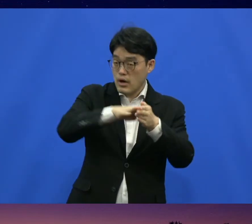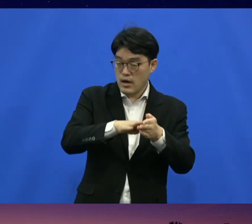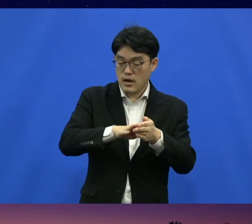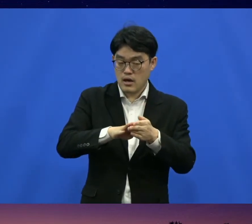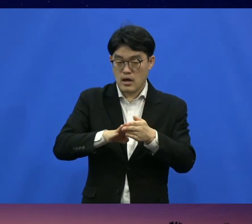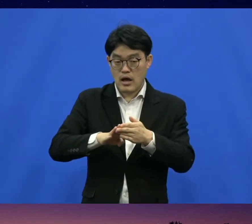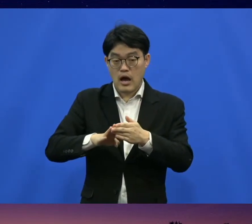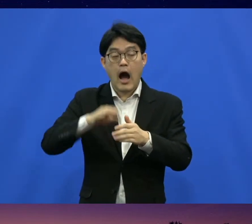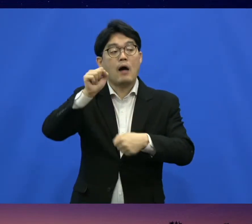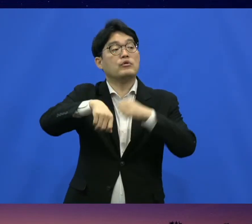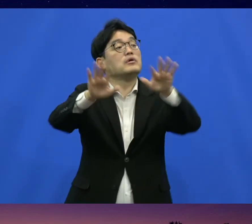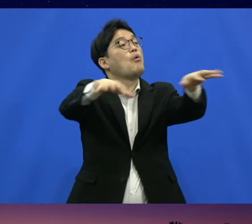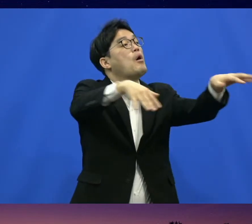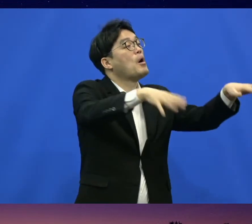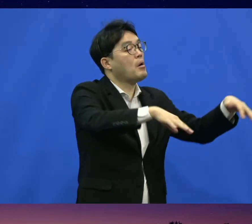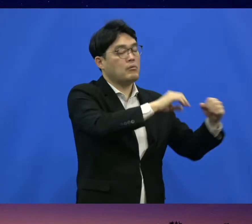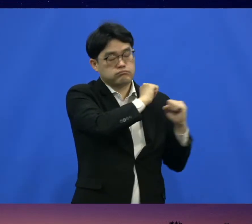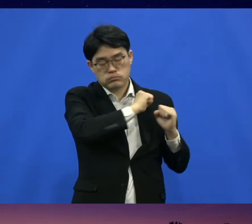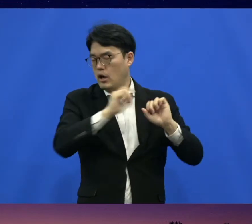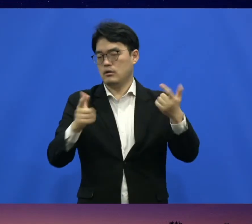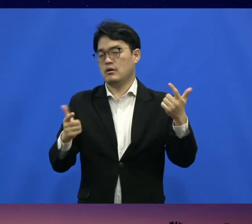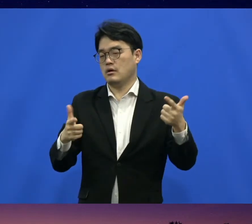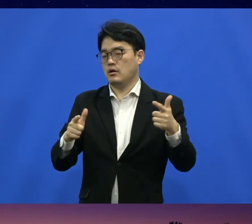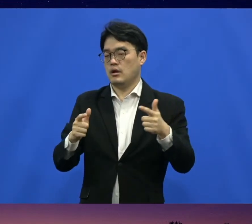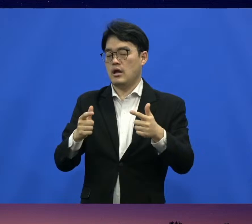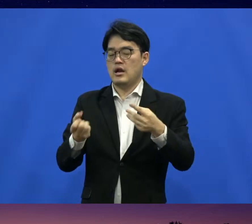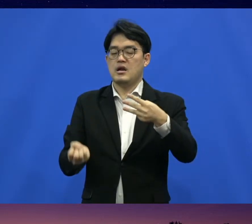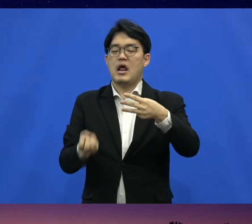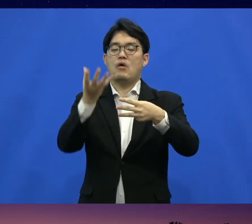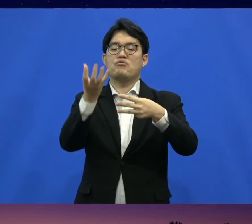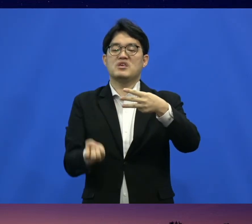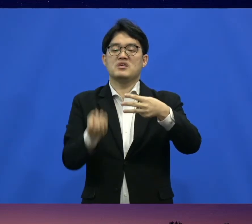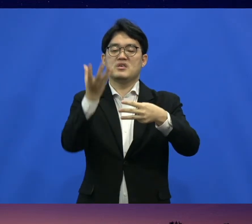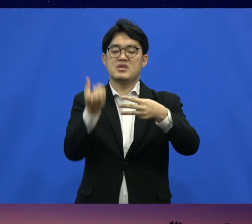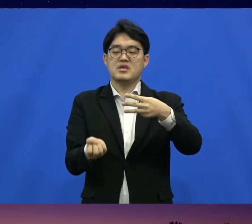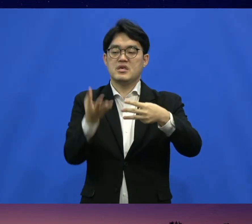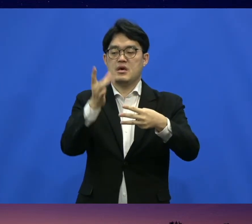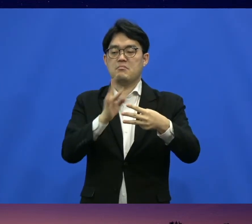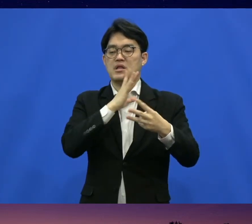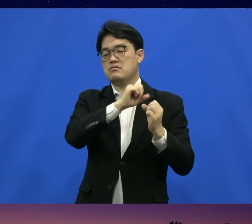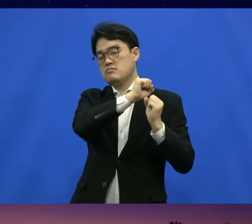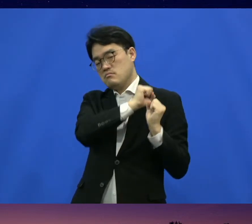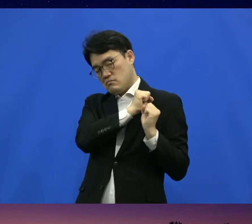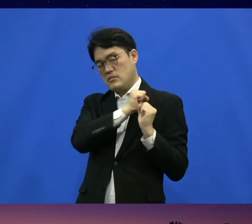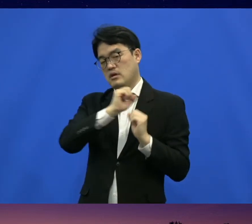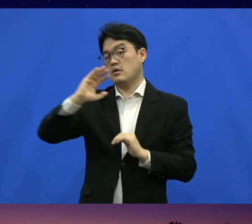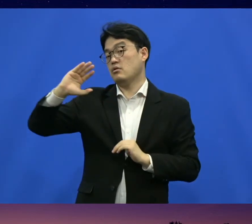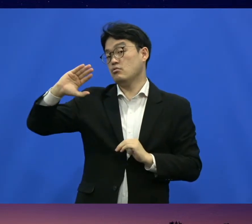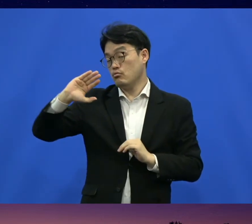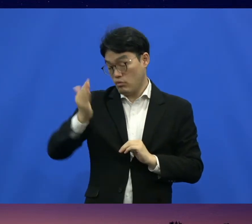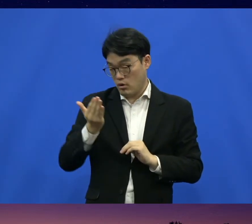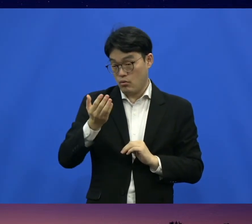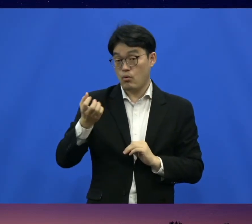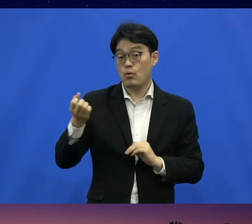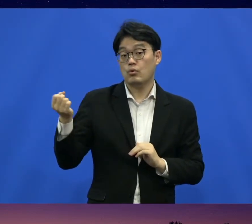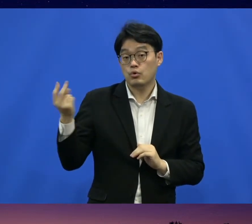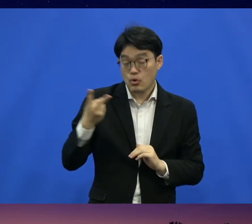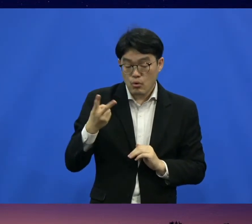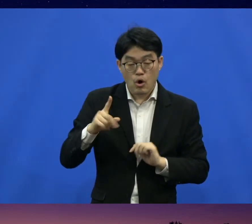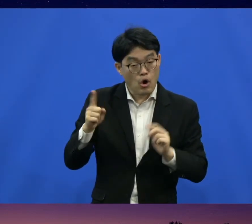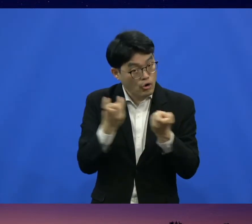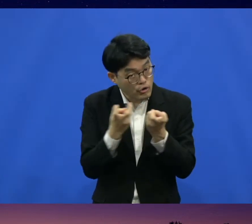상세한 규칙이 정해져 있습니다. 사람이 내 모퉁이에 달린 금고리에 막대기를 깨어 메고 움직여야 했다는 거죠.